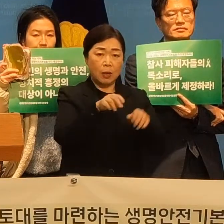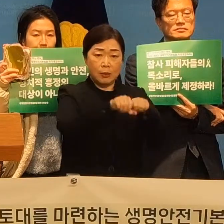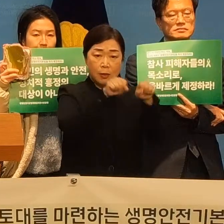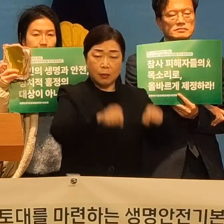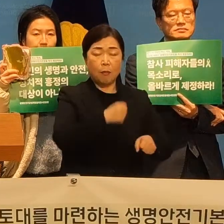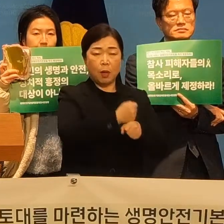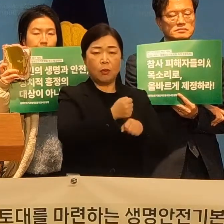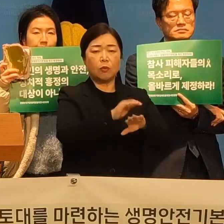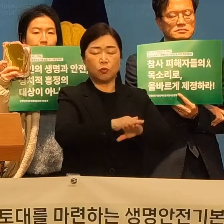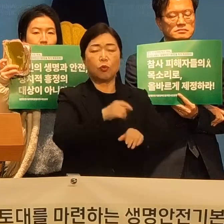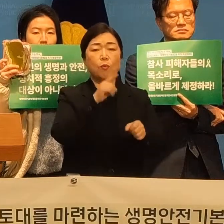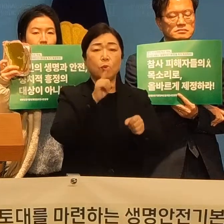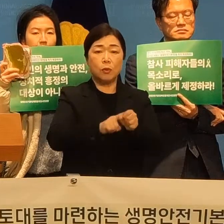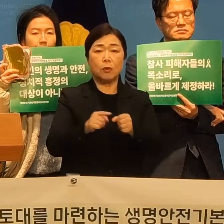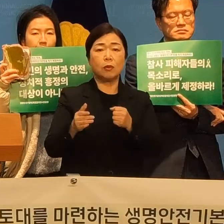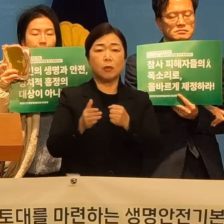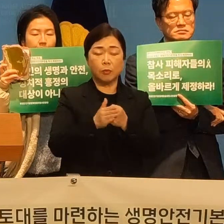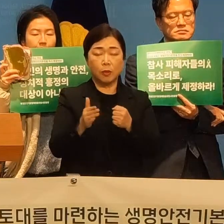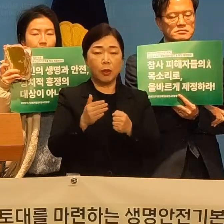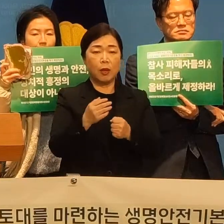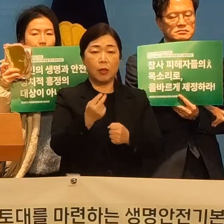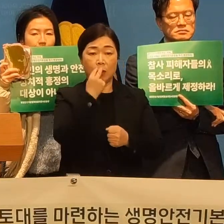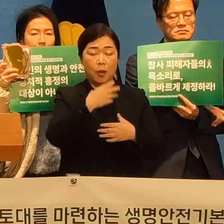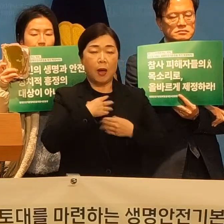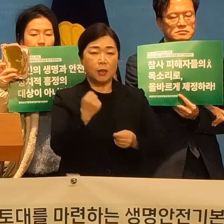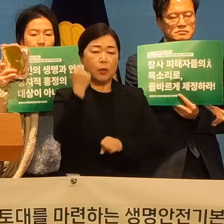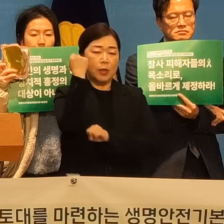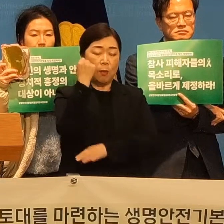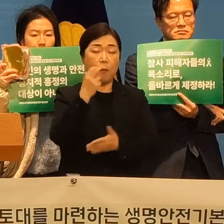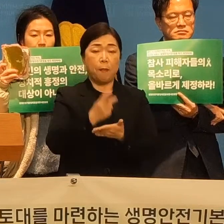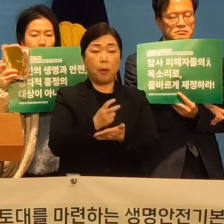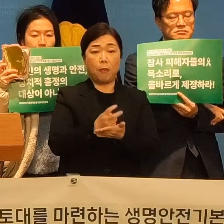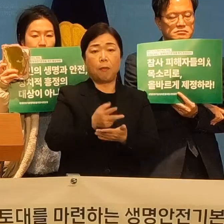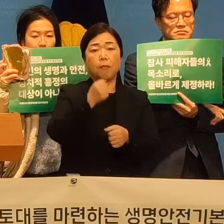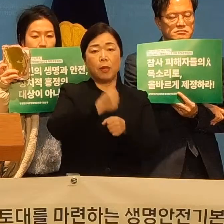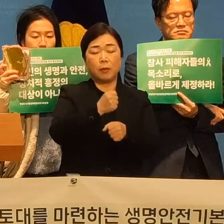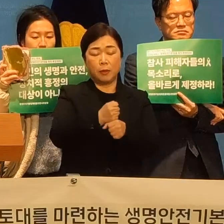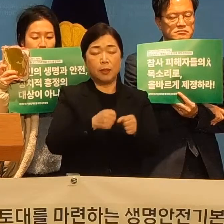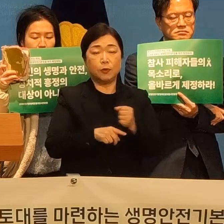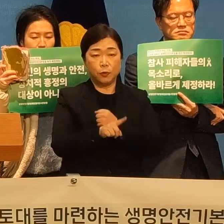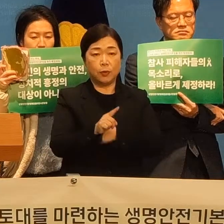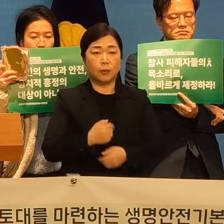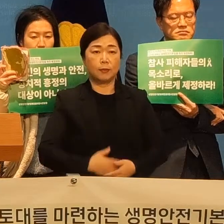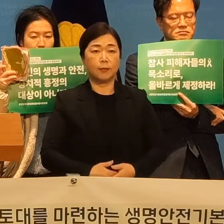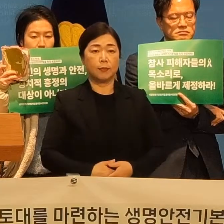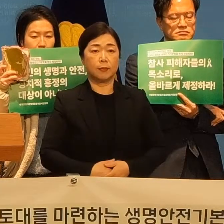마련해보자 라고 한 것이 생명안전기본법 제정의 취지입니다.